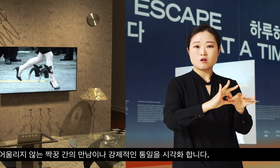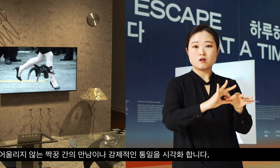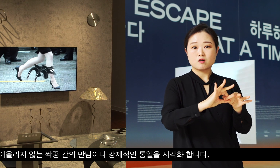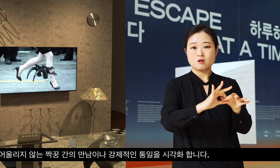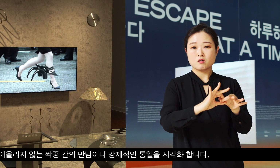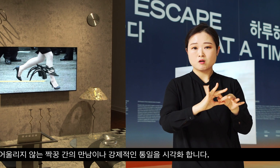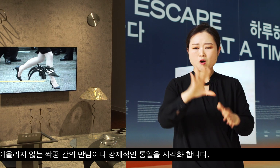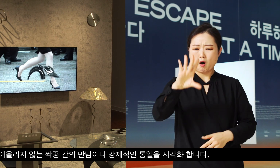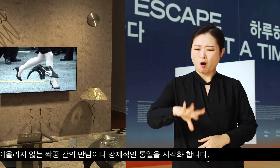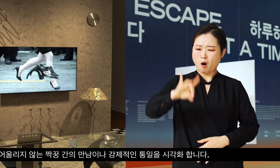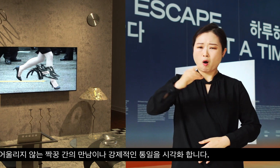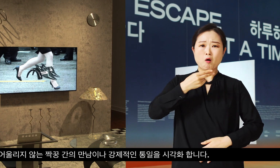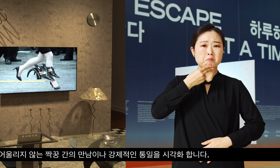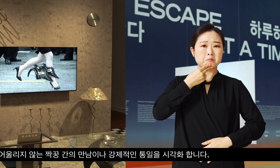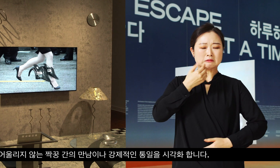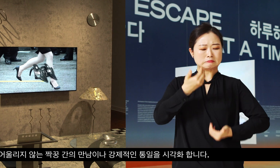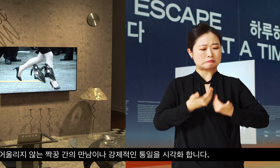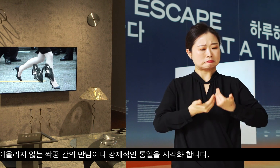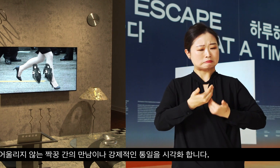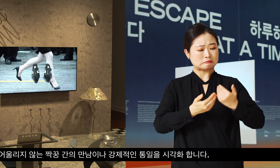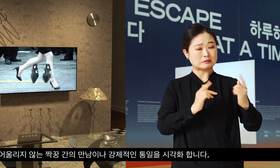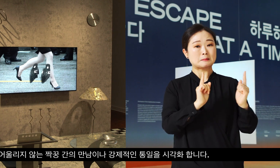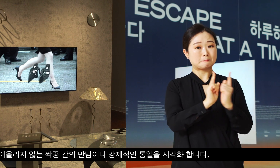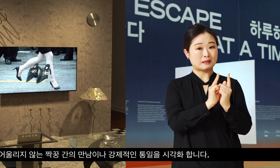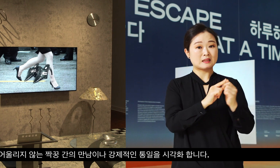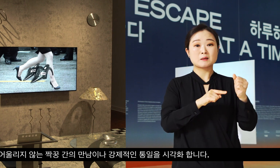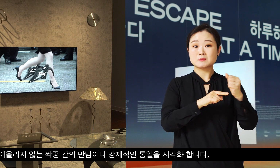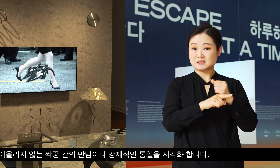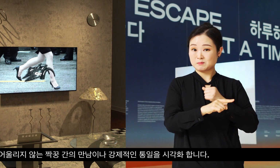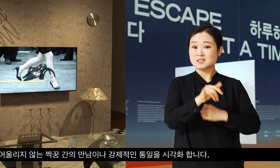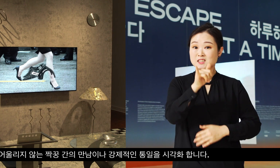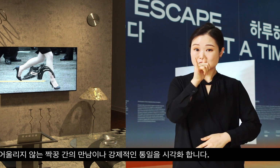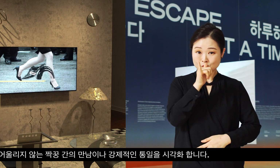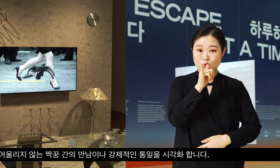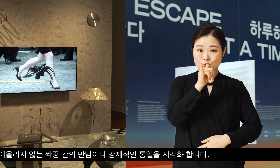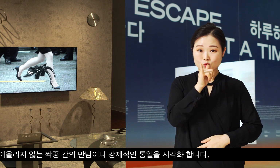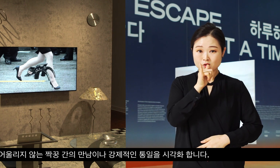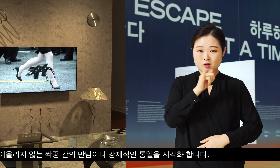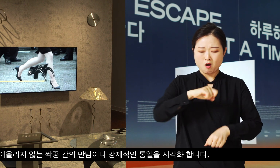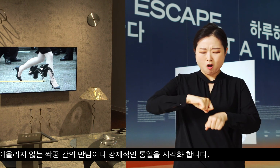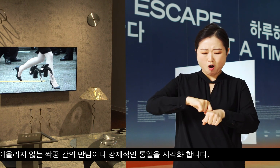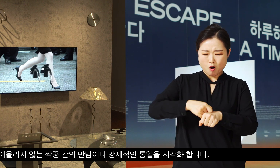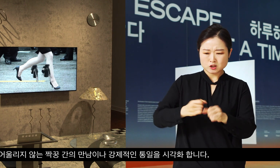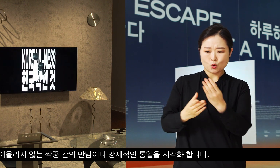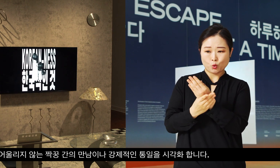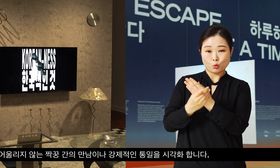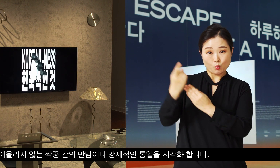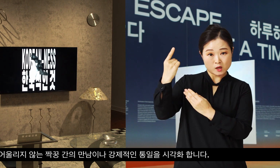어울리지 않는 짝꿍 간의 만남이나 강제적인 통일을 시각화합니다.